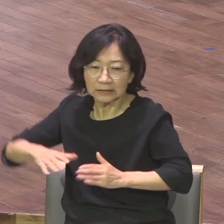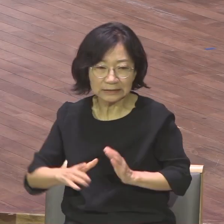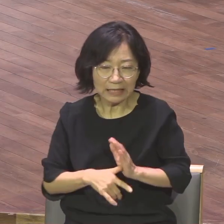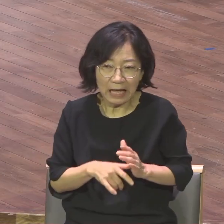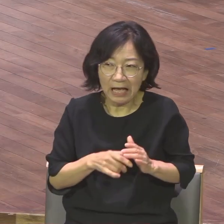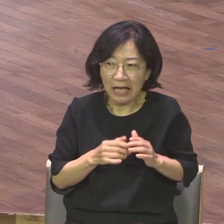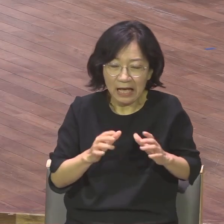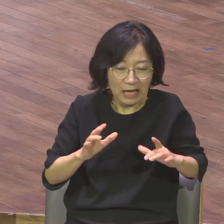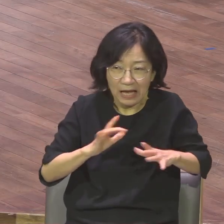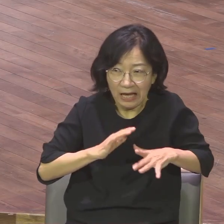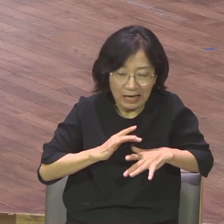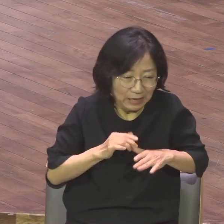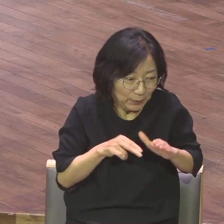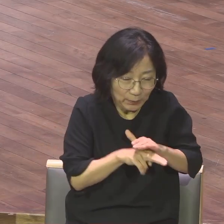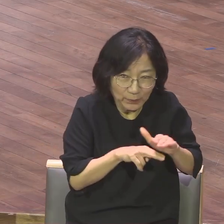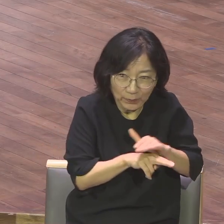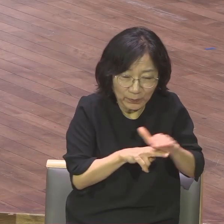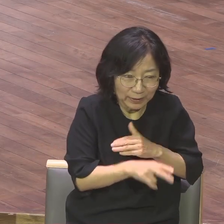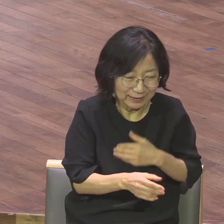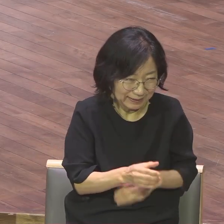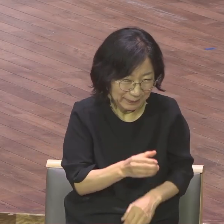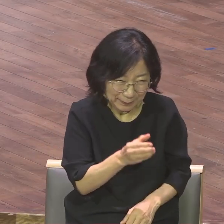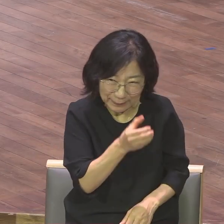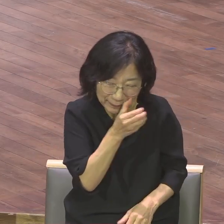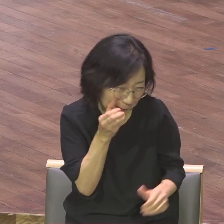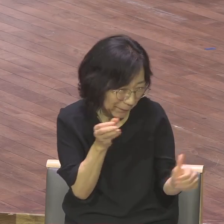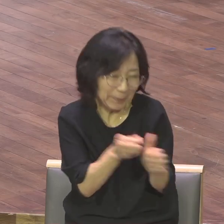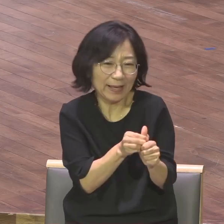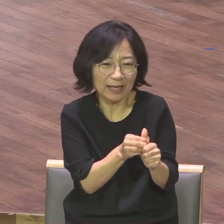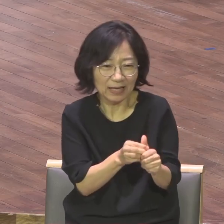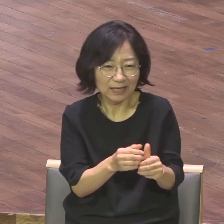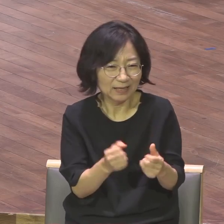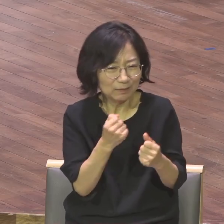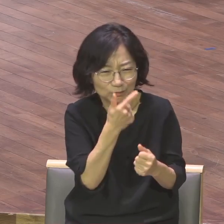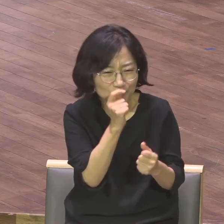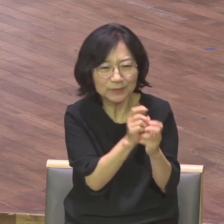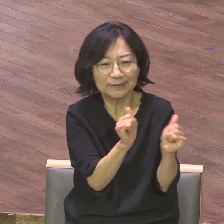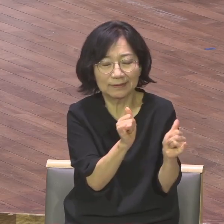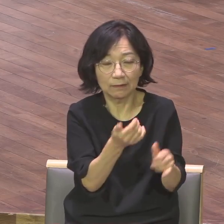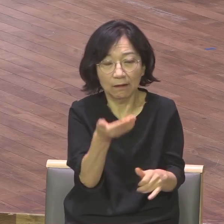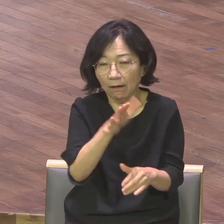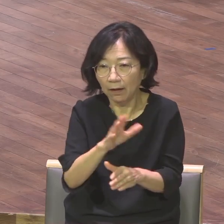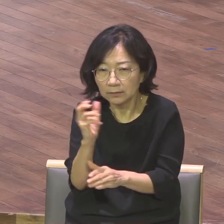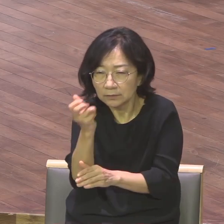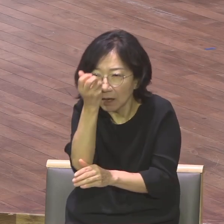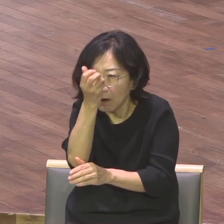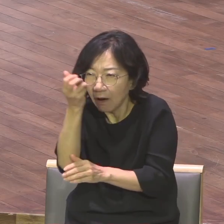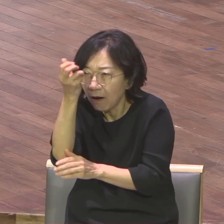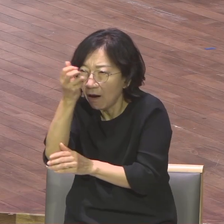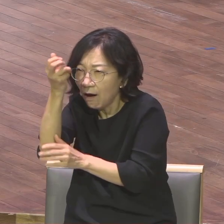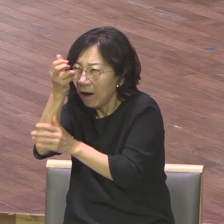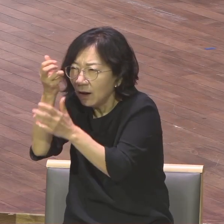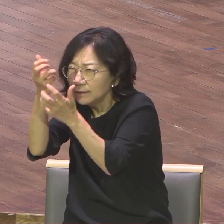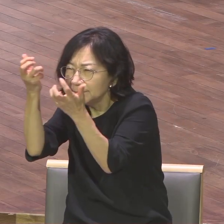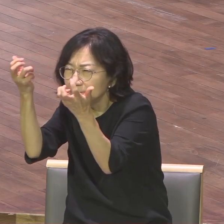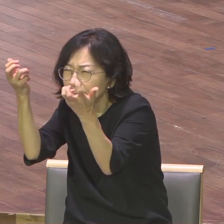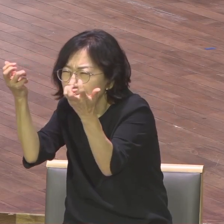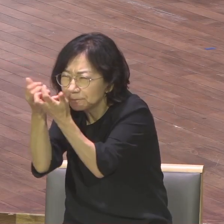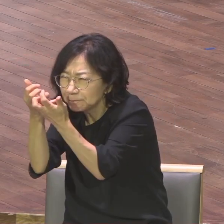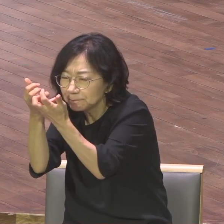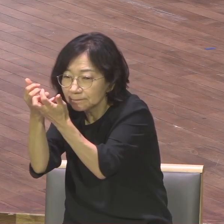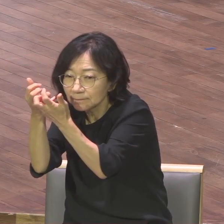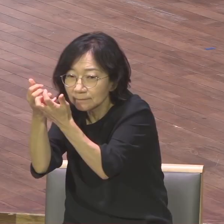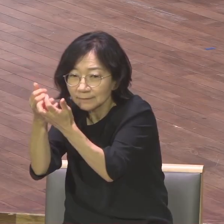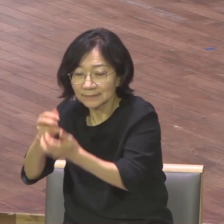배신자 다 도망갔어요. 무기력한 사람들이었어요. 그러나 성령을 받자마자